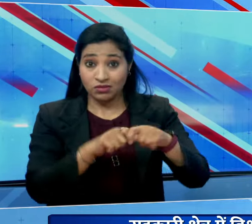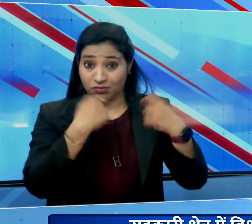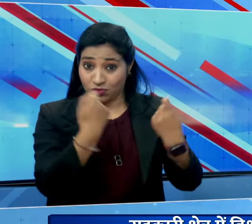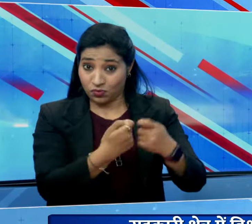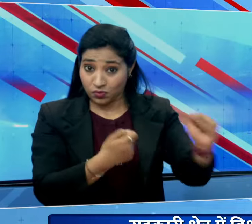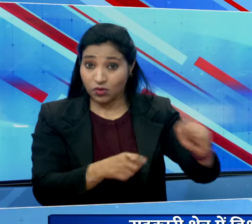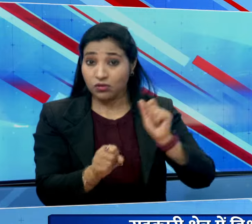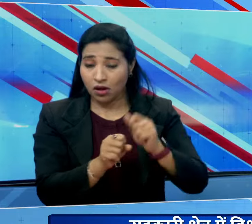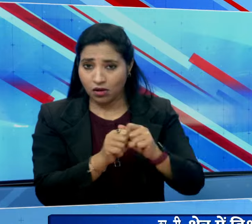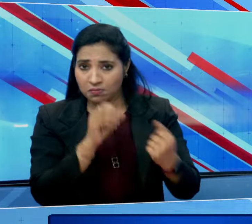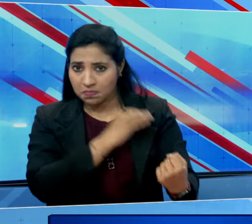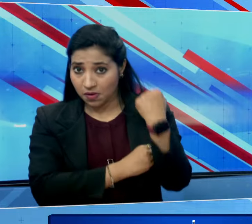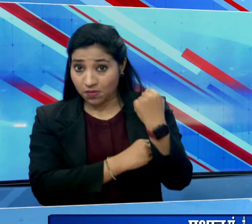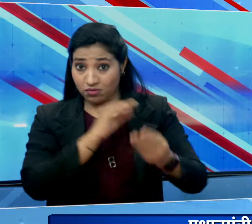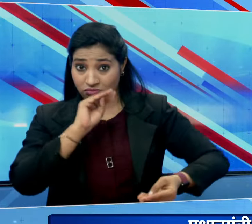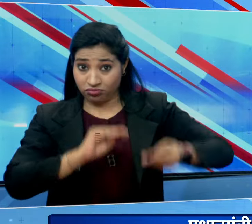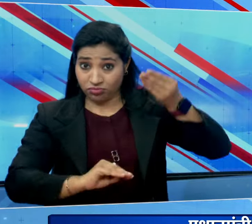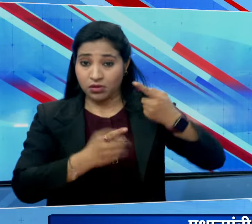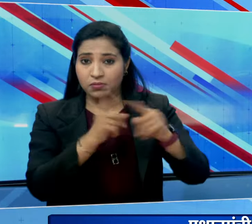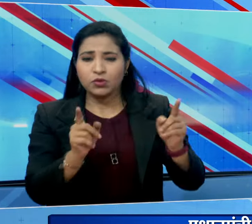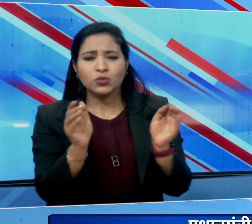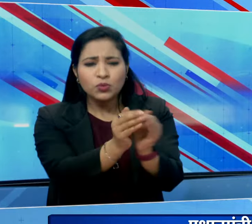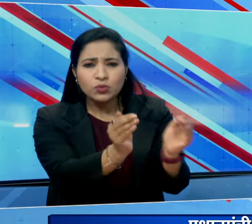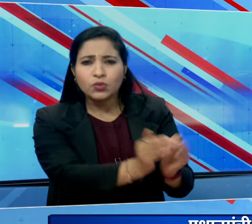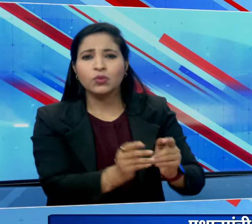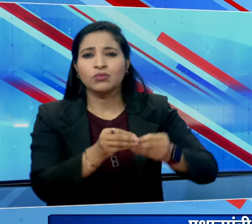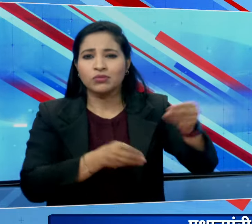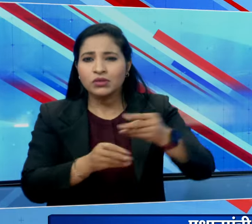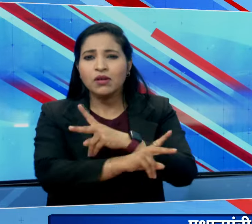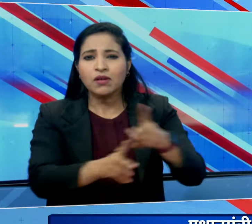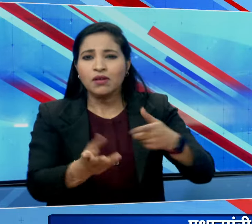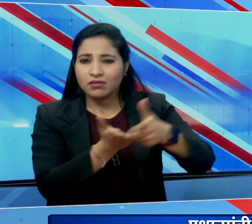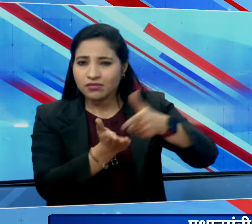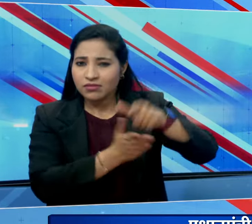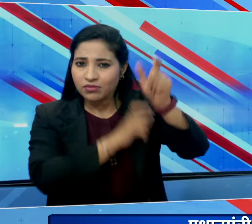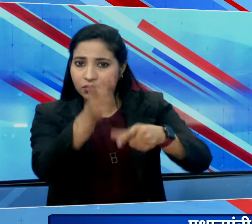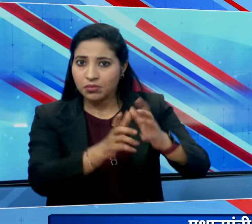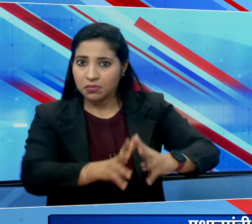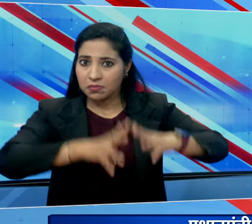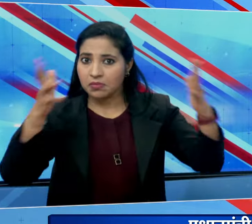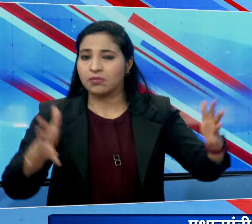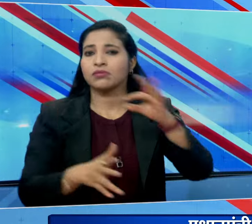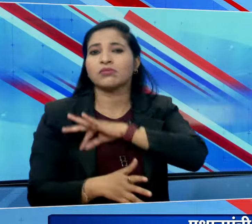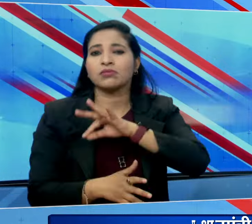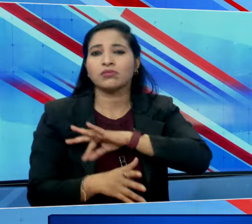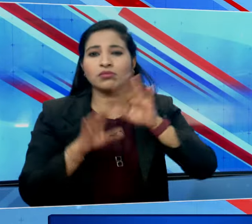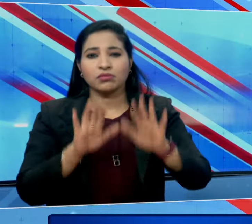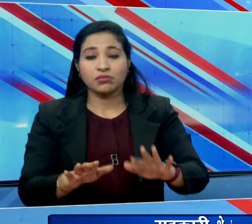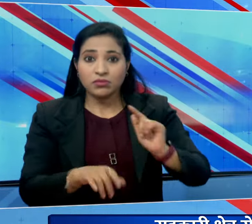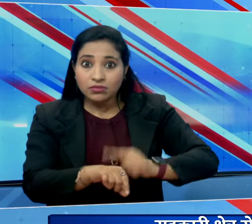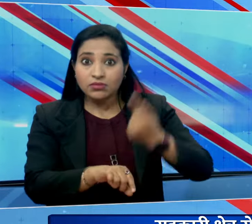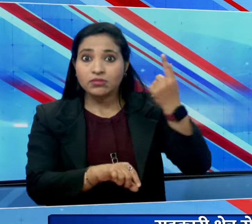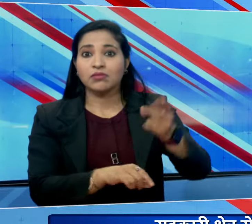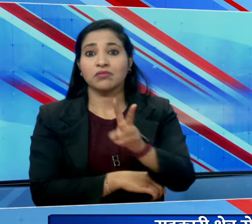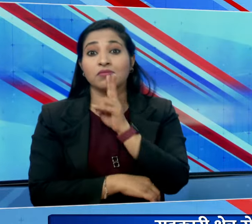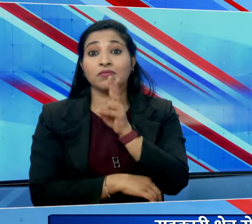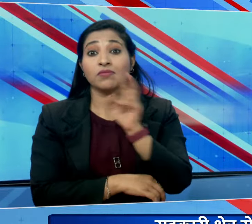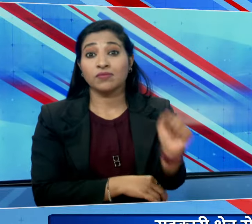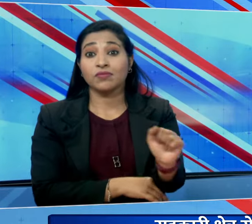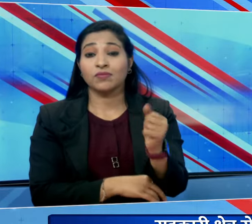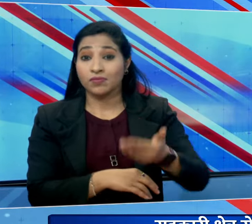की कार्यक्षमता बढ़ेगी बल्कि छोटे और सीमांत किसानों को भी बड़े पैमाने पर लाभ होगा इस अवसर पर अपने संबोधन